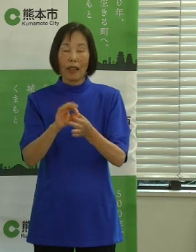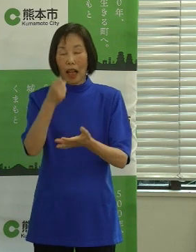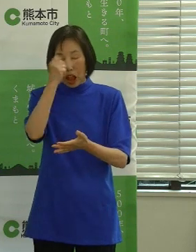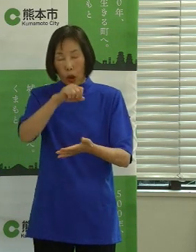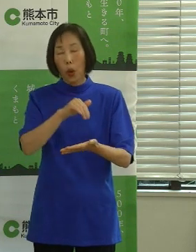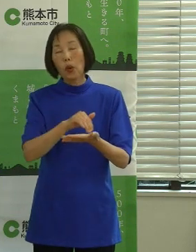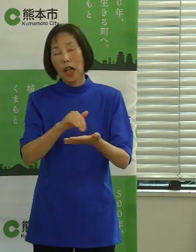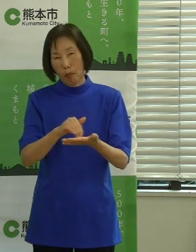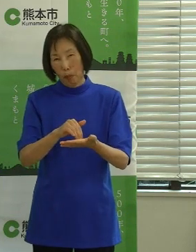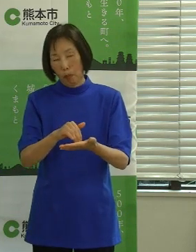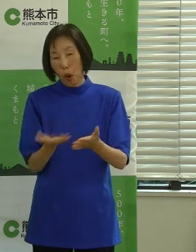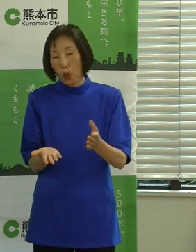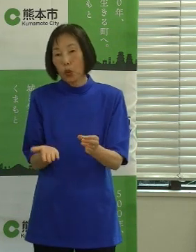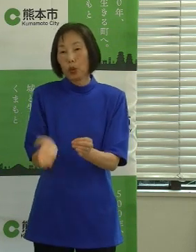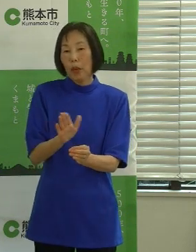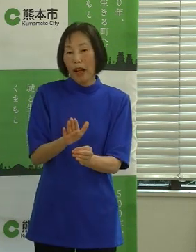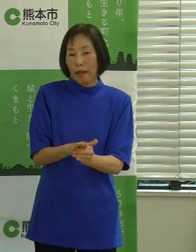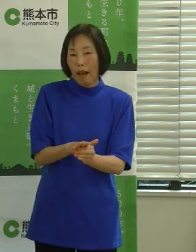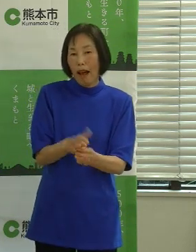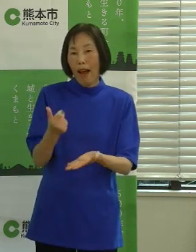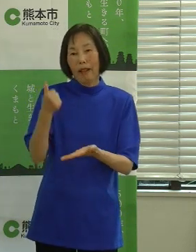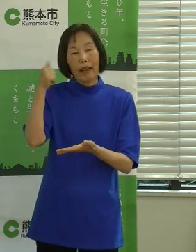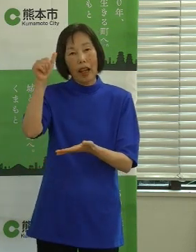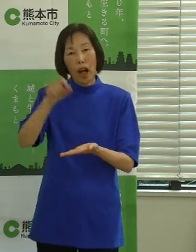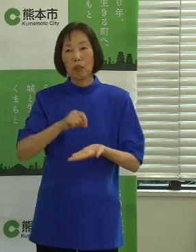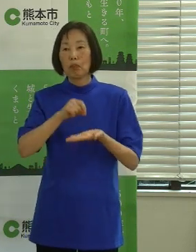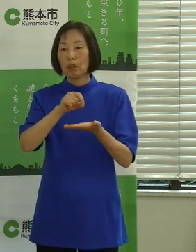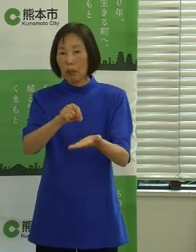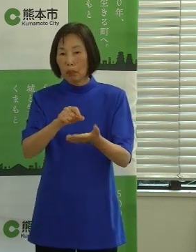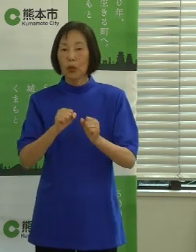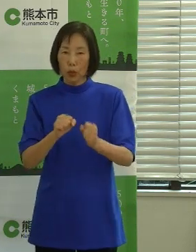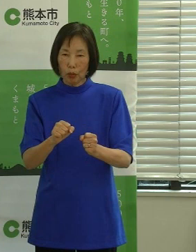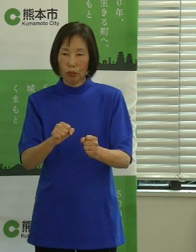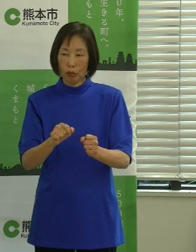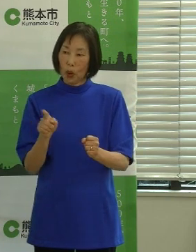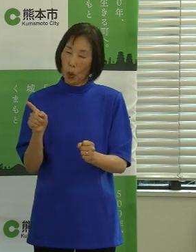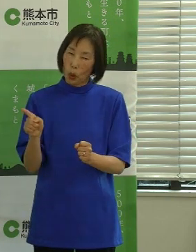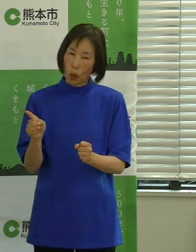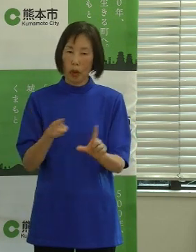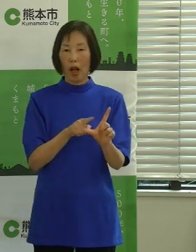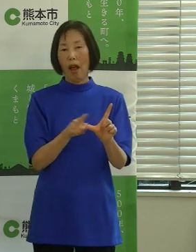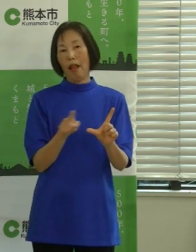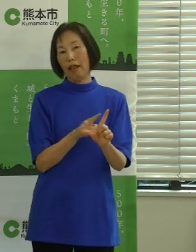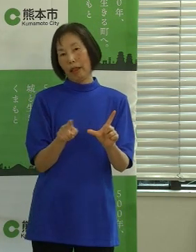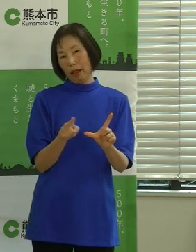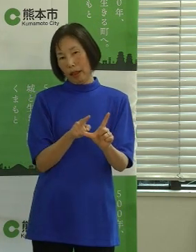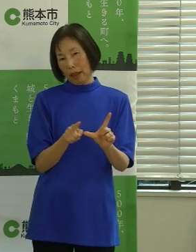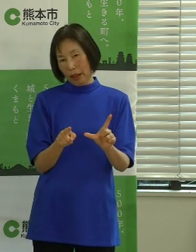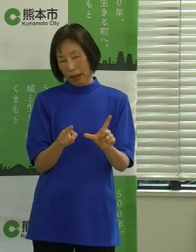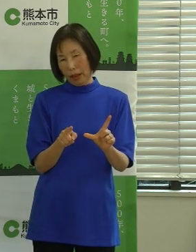をさせていただいて、こういうタブレット端末であるとかそういった情報通信の